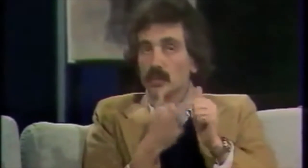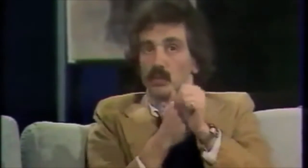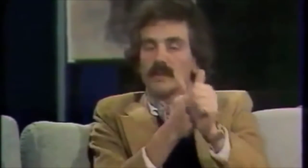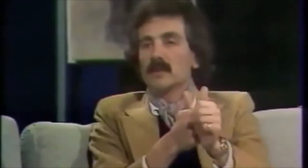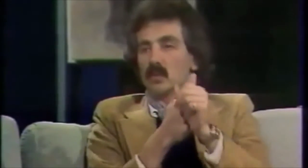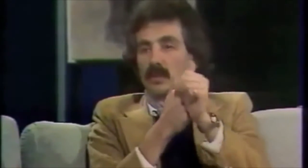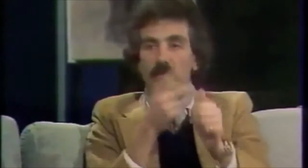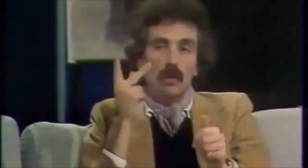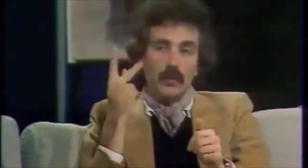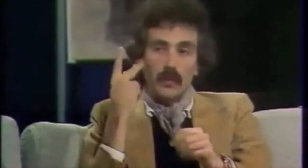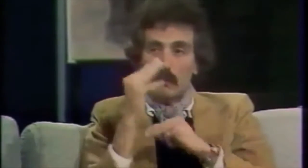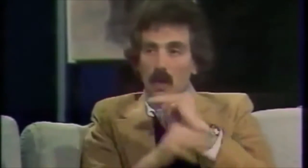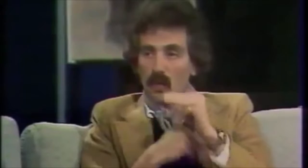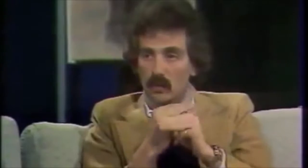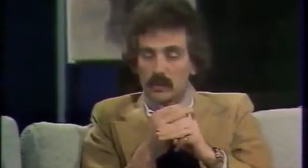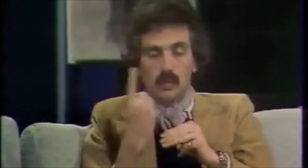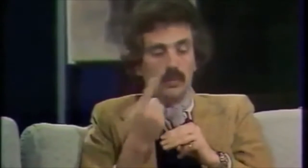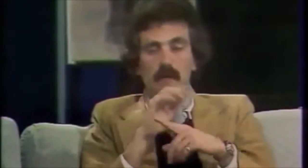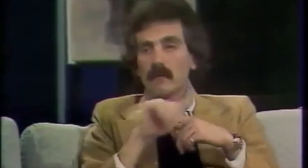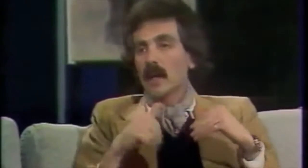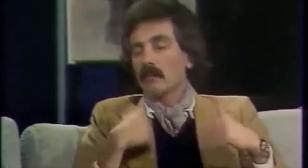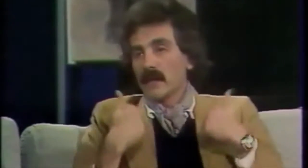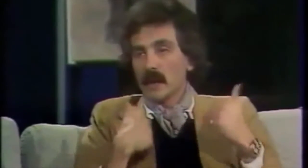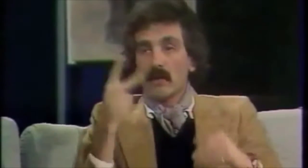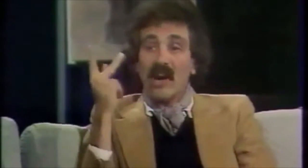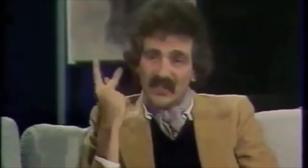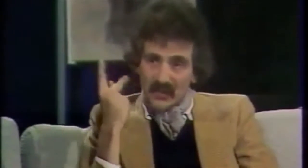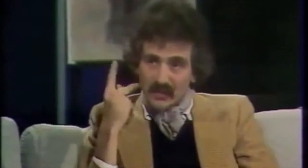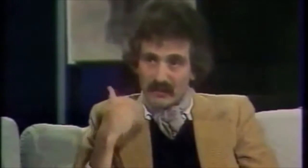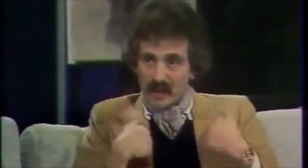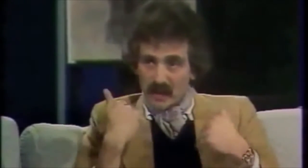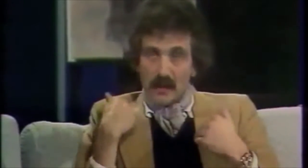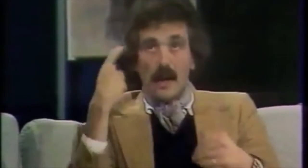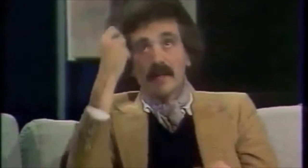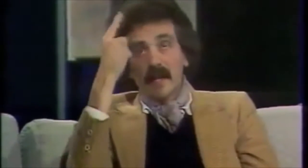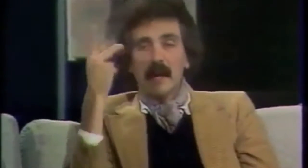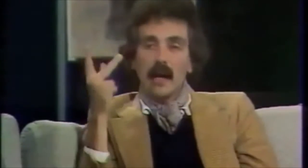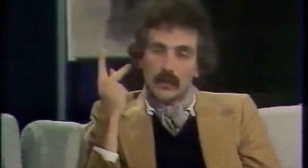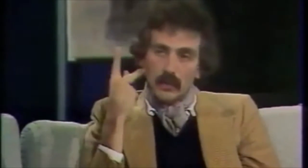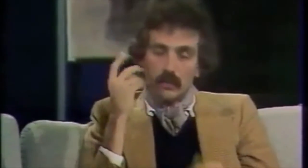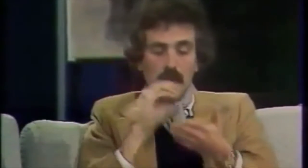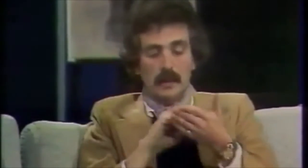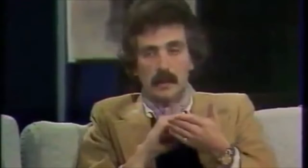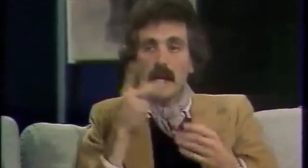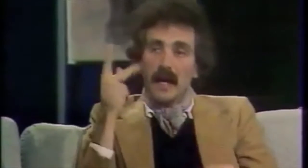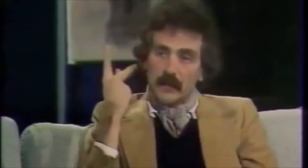dans ce domaine? Parce que toute ma vie, j'étais obligé de suivre le monde des entendants, faire du théâtre avec les